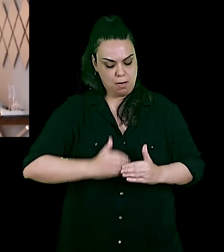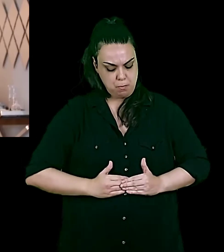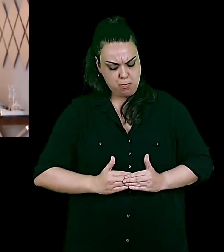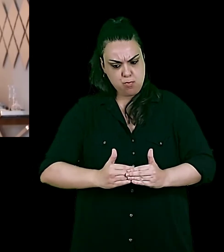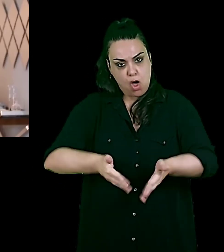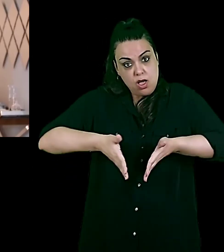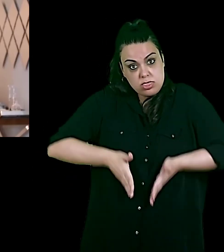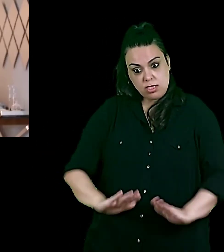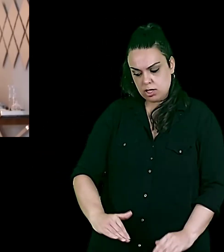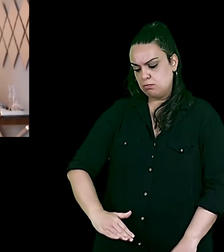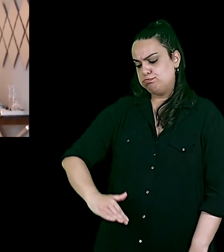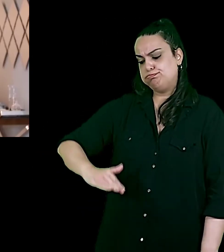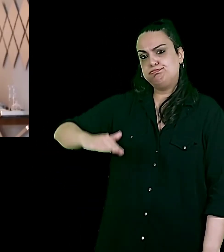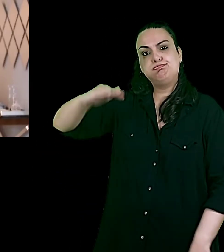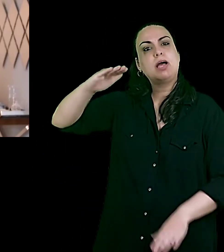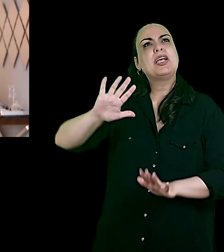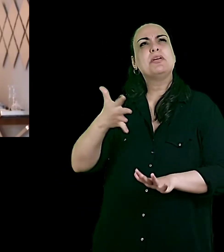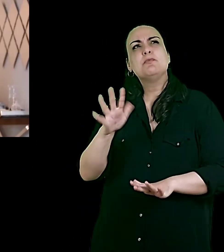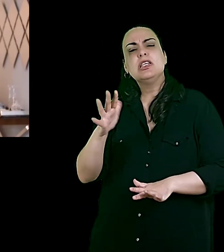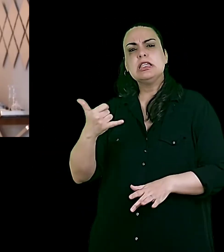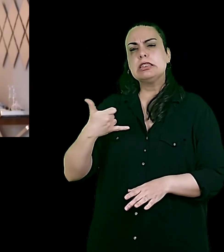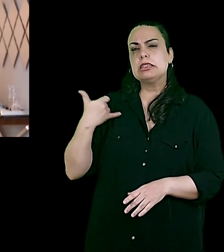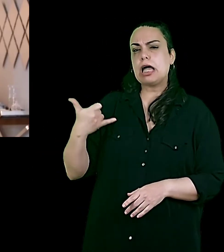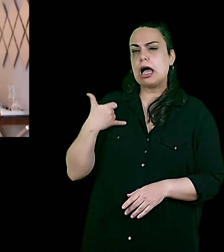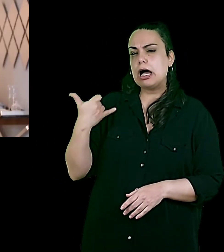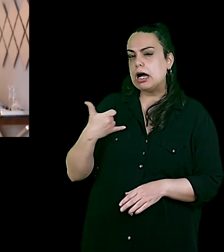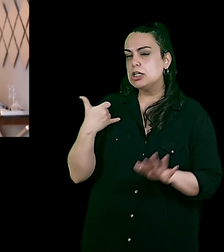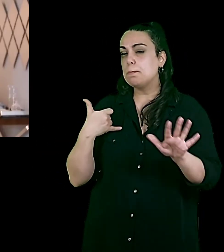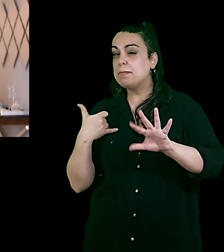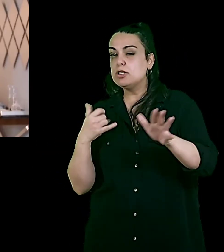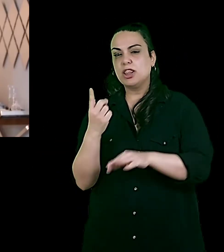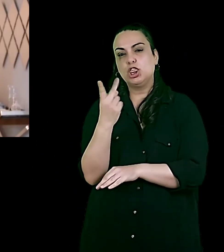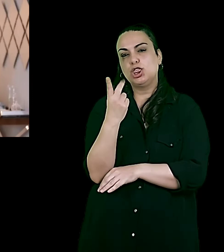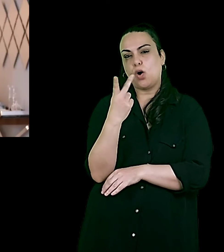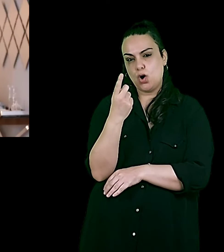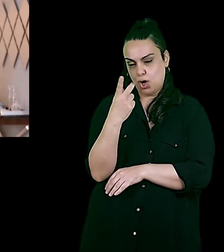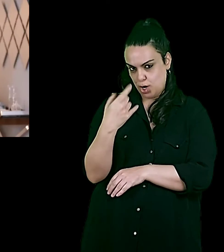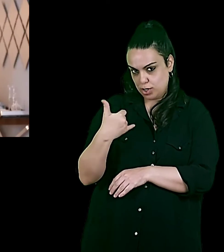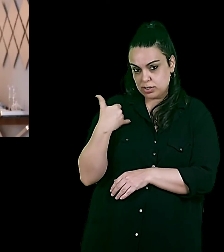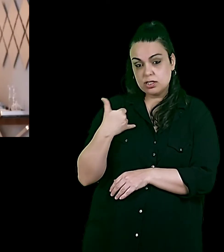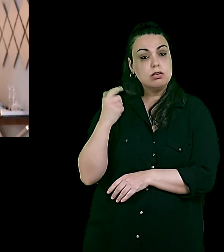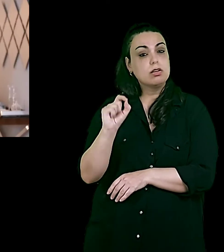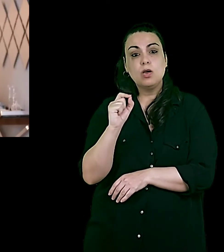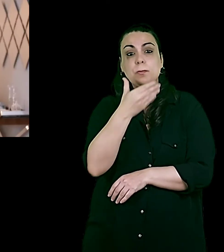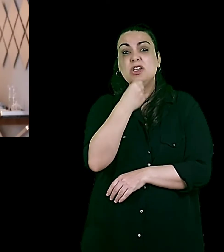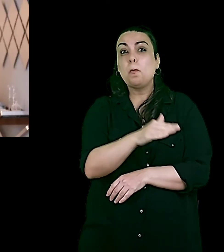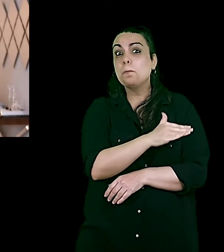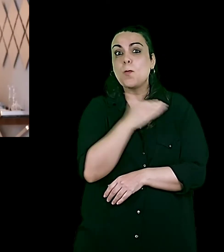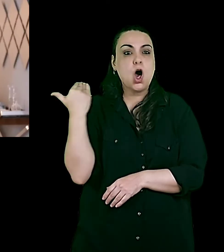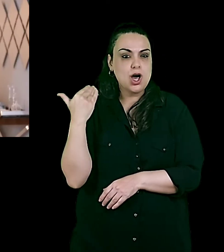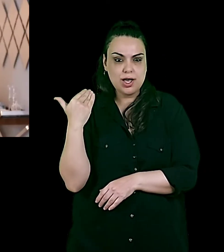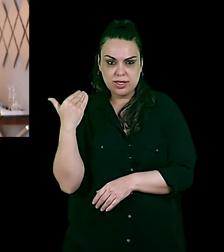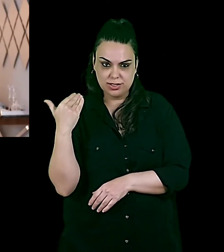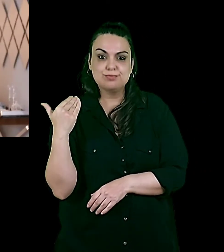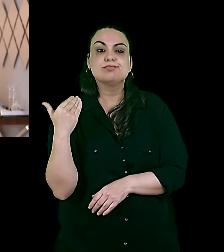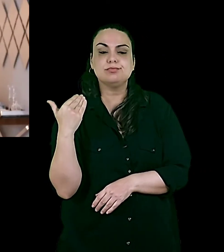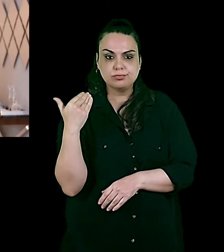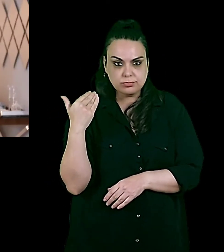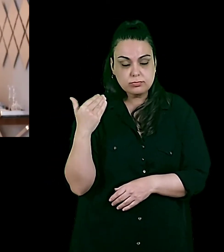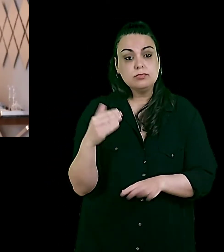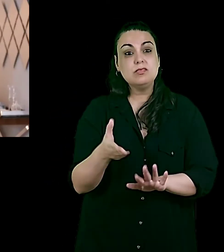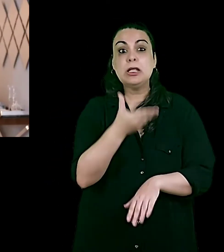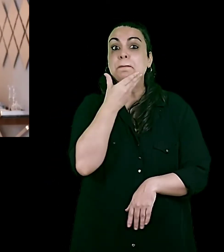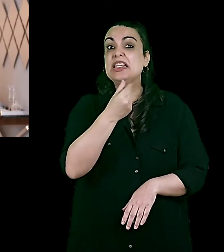menino nasce, o menino cresce, mas quando ele tem aí o que a gente julga ser aproximadamente 12 anos de idade, o menino vem a óbito, o menino morre.